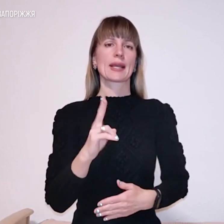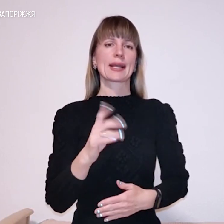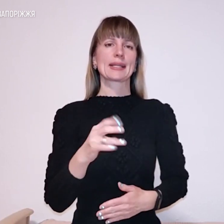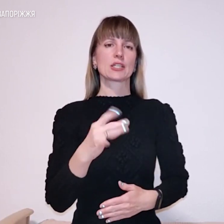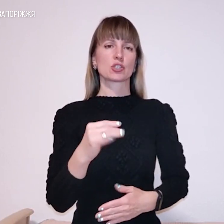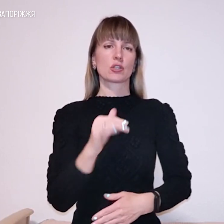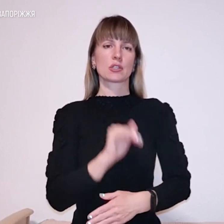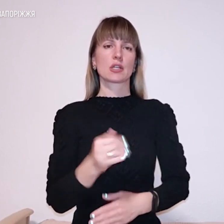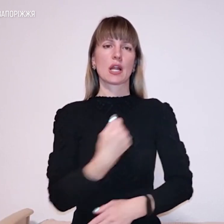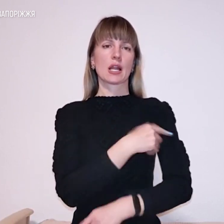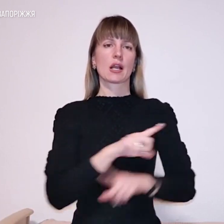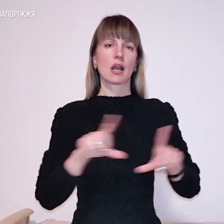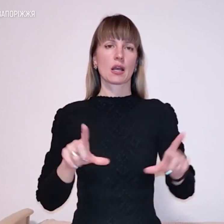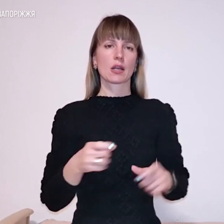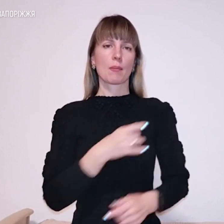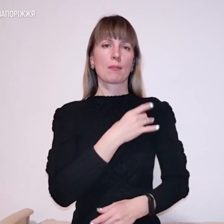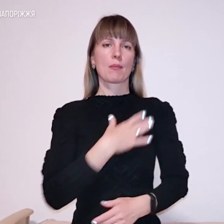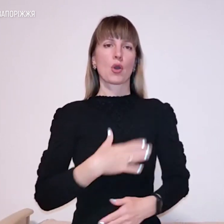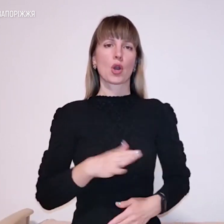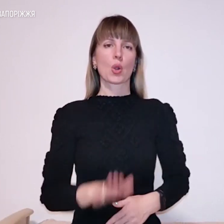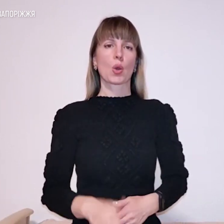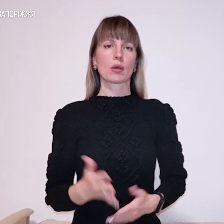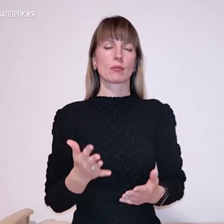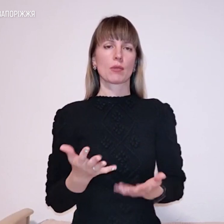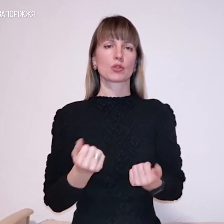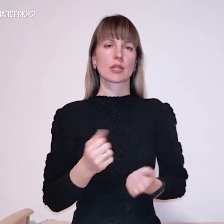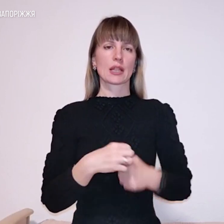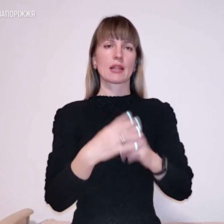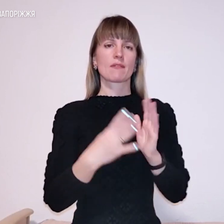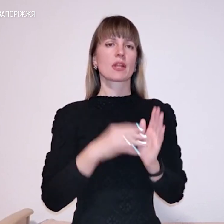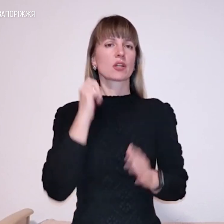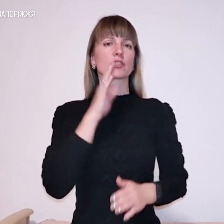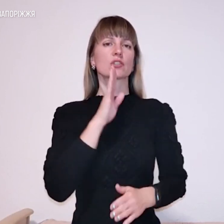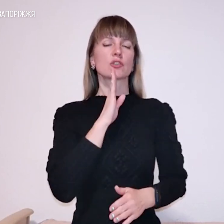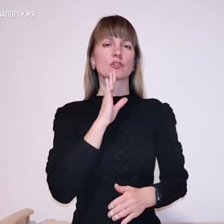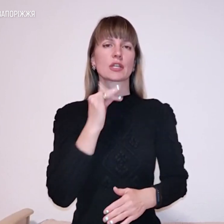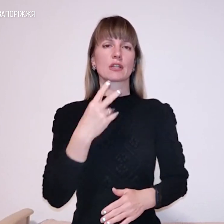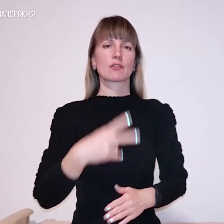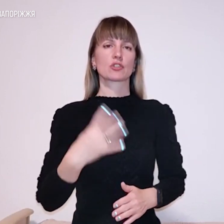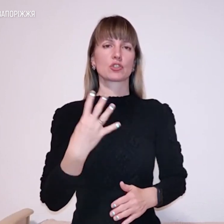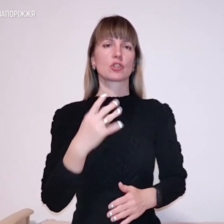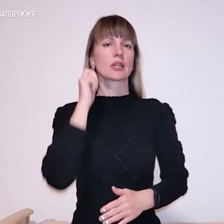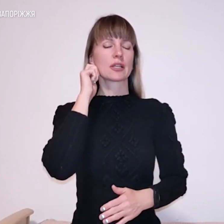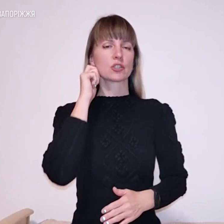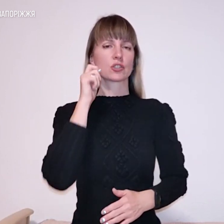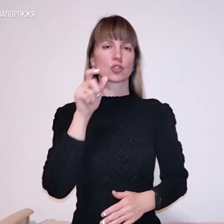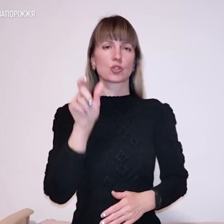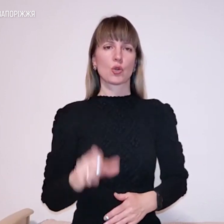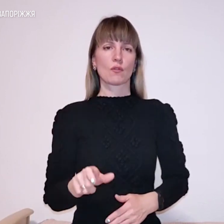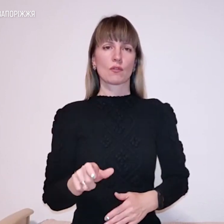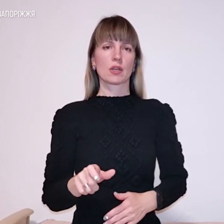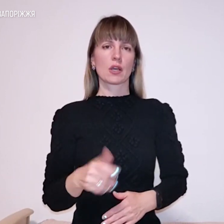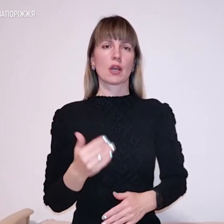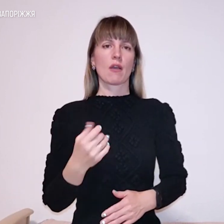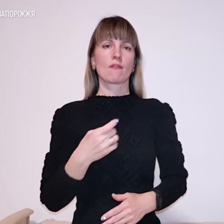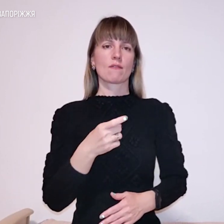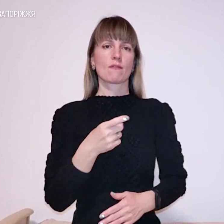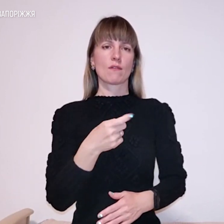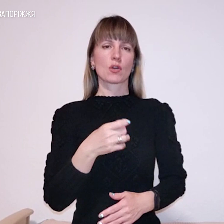дитячої лікарні. Поранень ноги зазнала 19-річна дівчина та 24-річний чоловік. Вогнепальне поранення обох